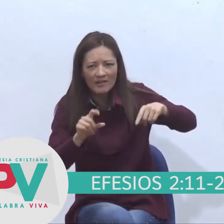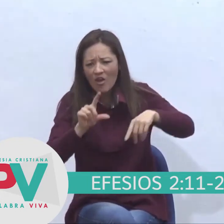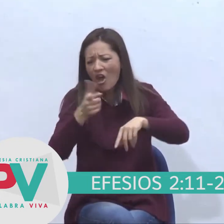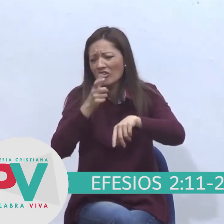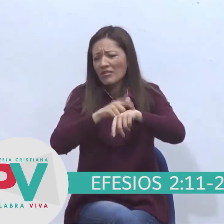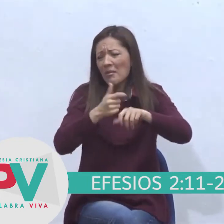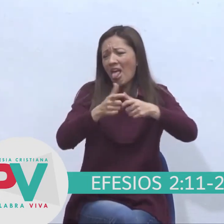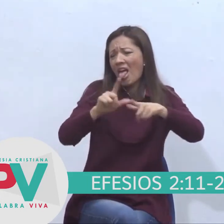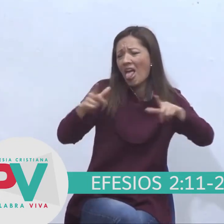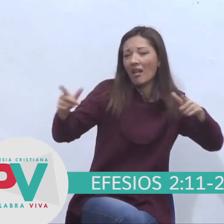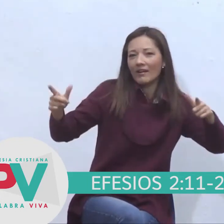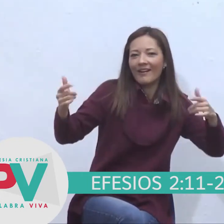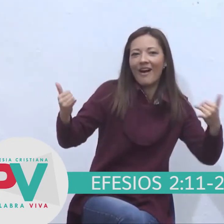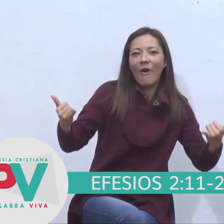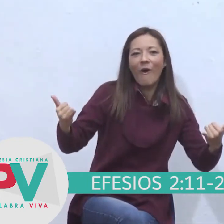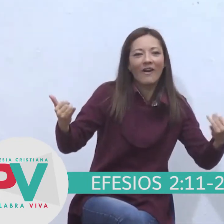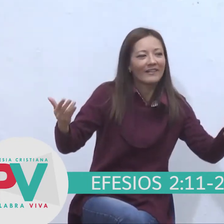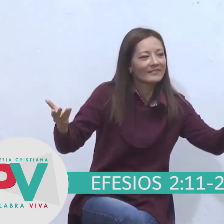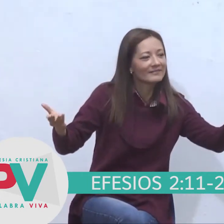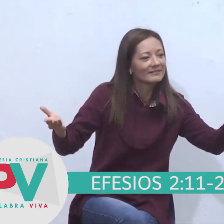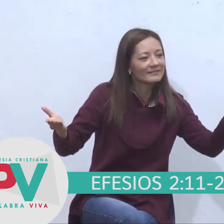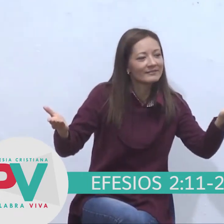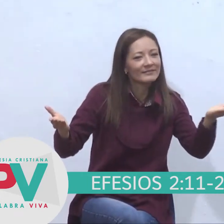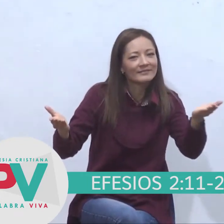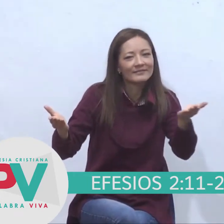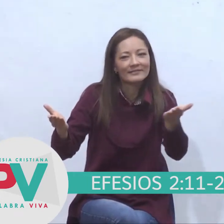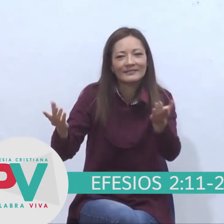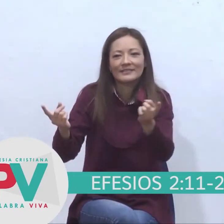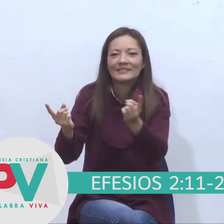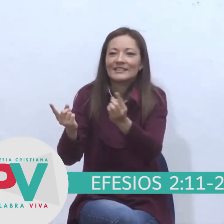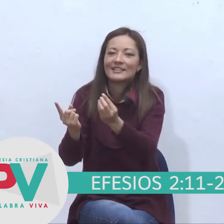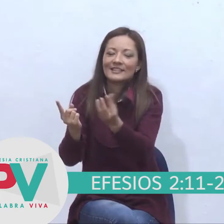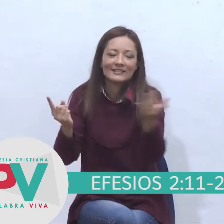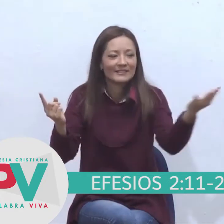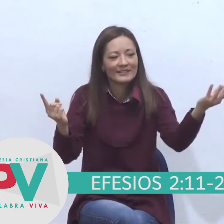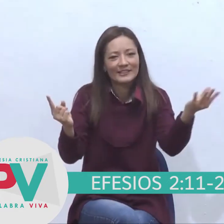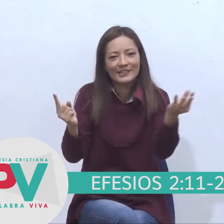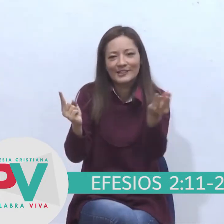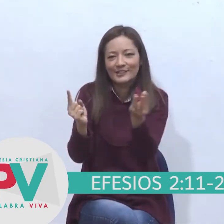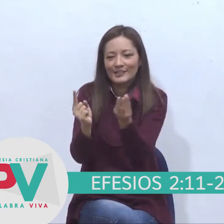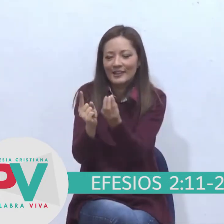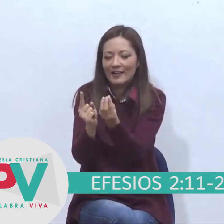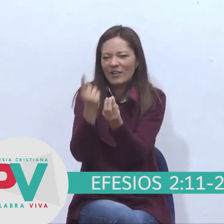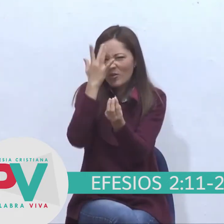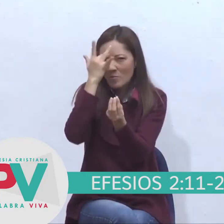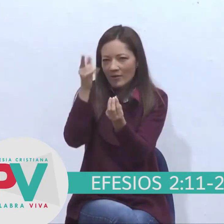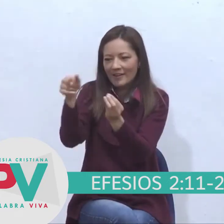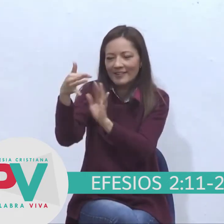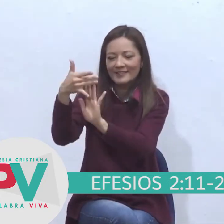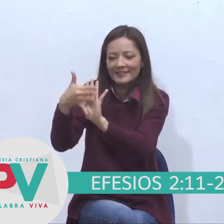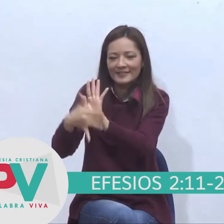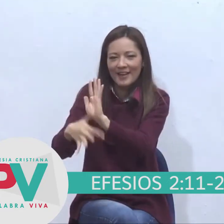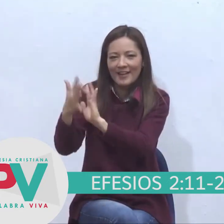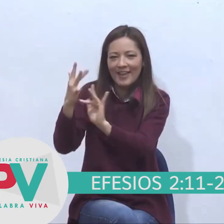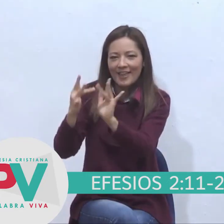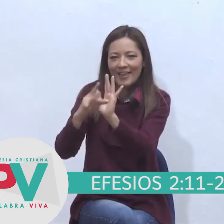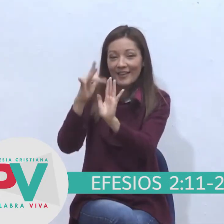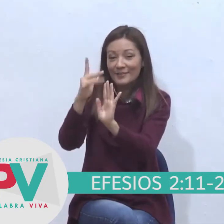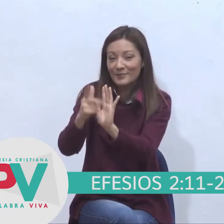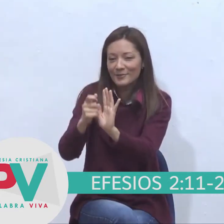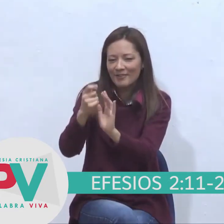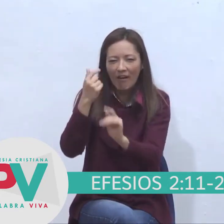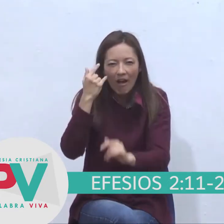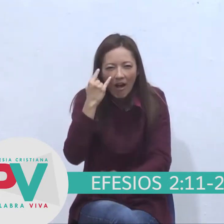estabais lejos, habéis sido hechos cercanos por la sangre de Cristo. ¿Usted se da cuenta lo importante de lo que hoy